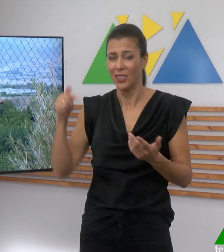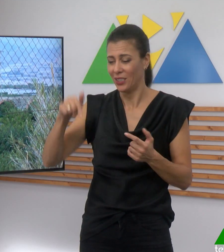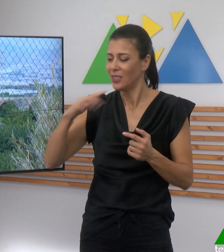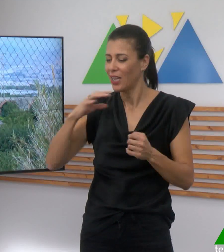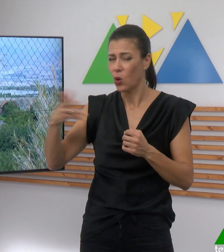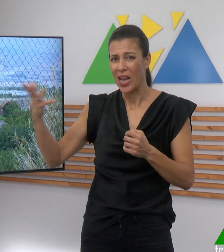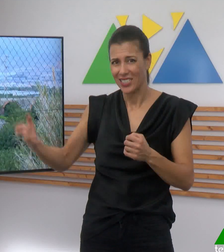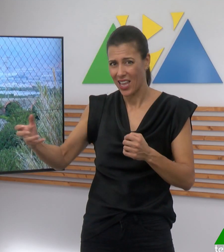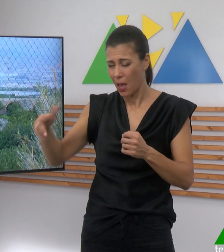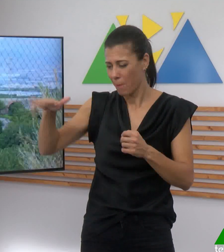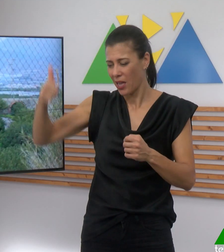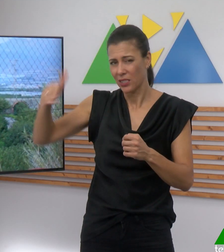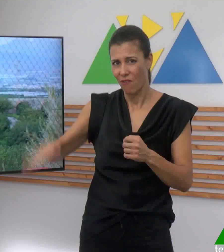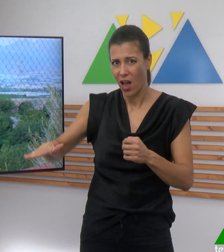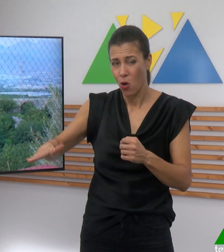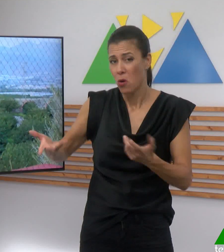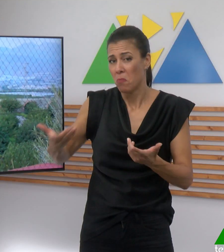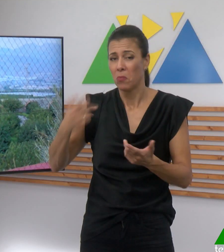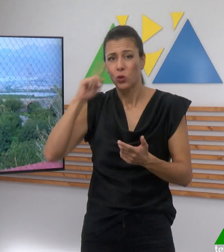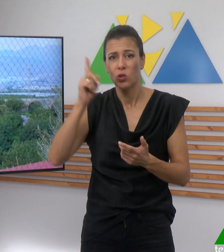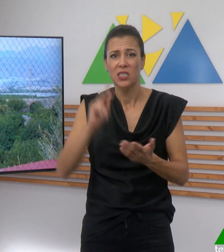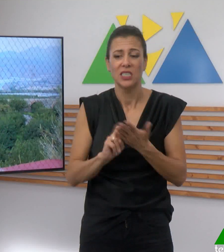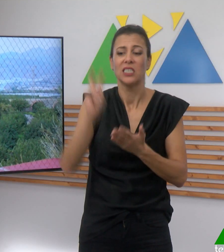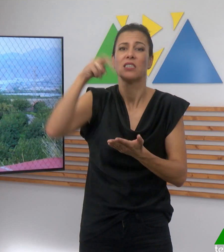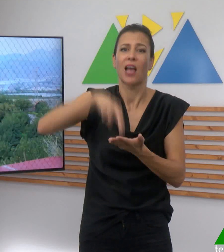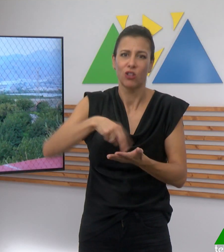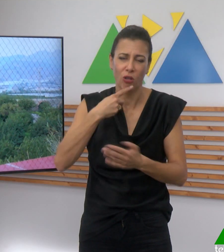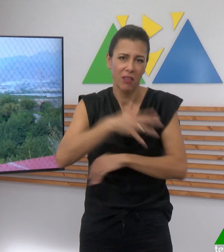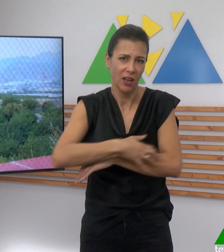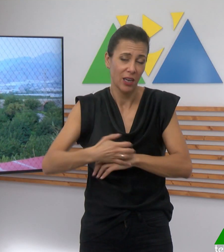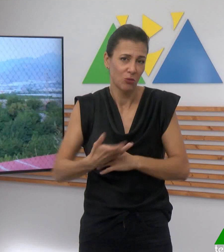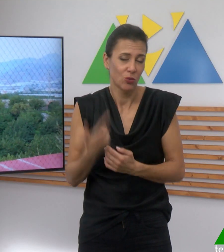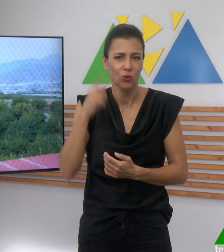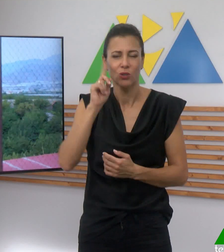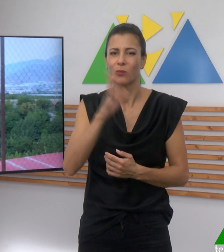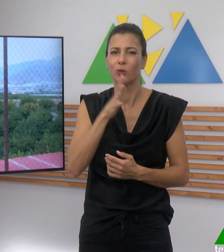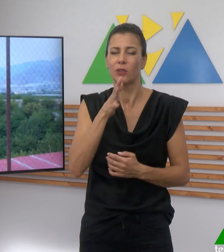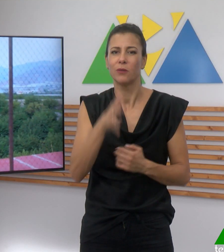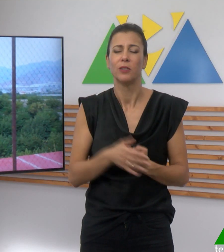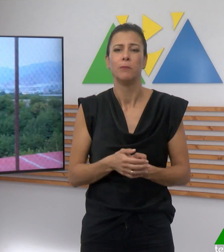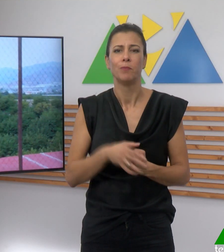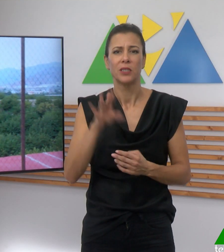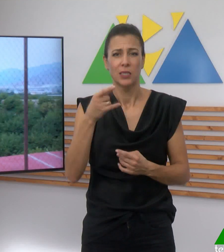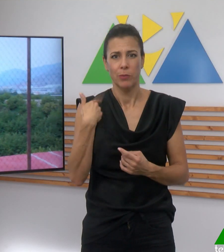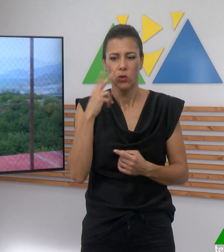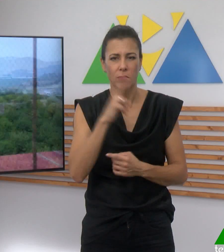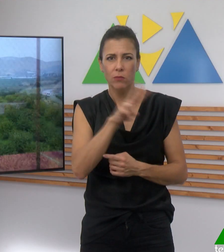bajo no y por eso debe llamarse salto del gato lo que Sí estamos viendo nada más que por la belleza de este acueducto un